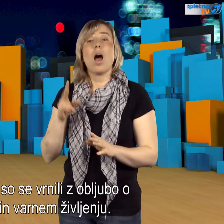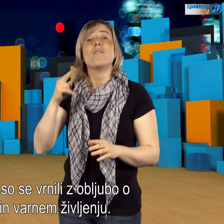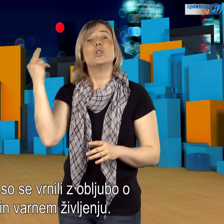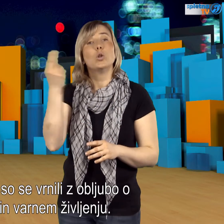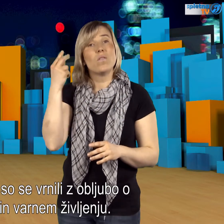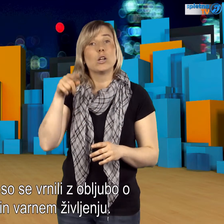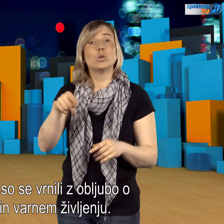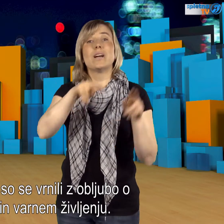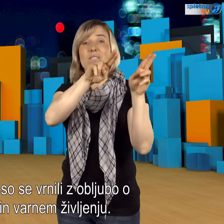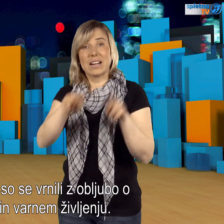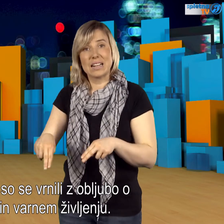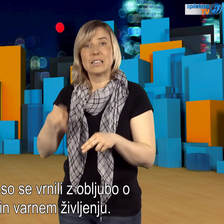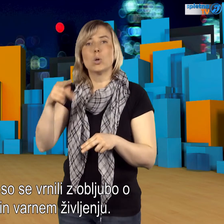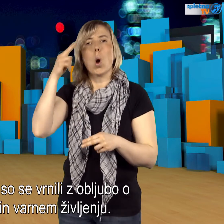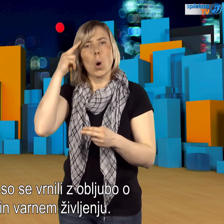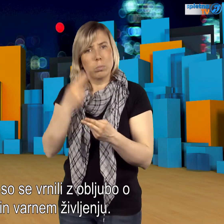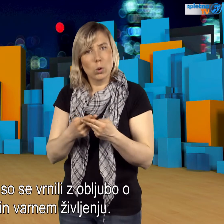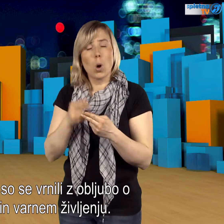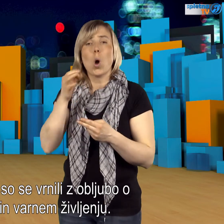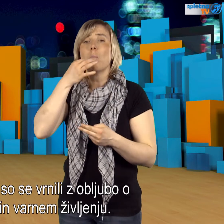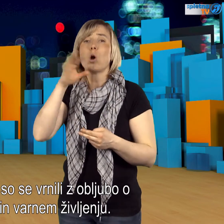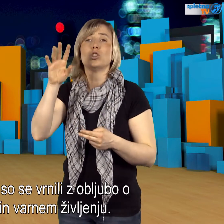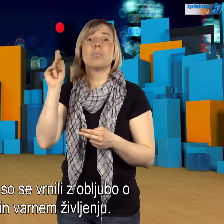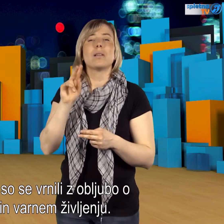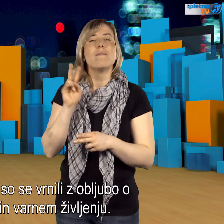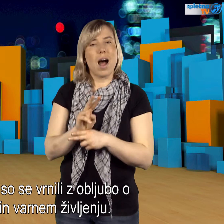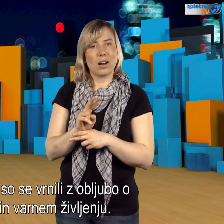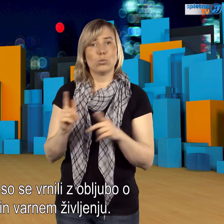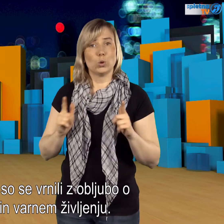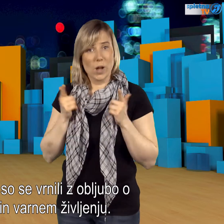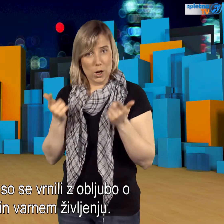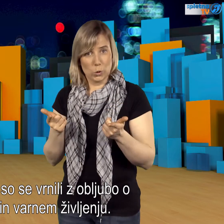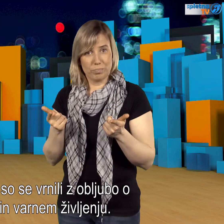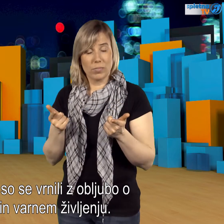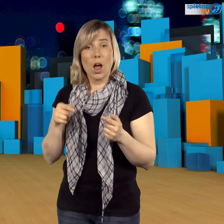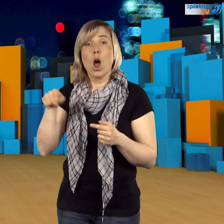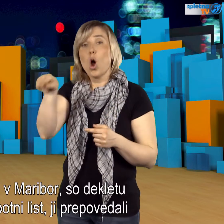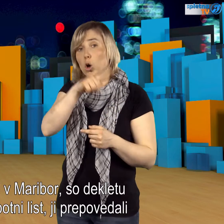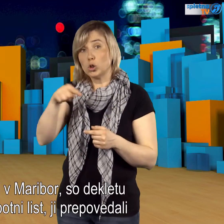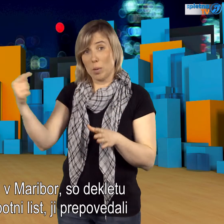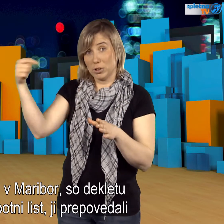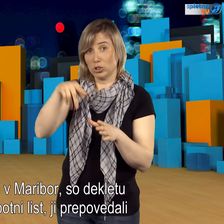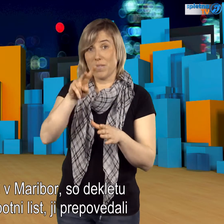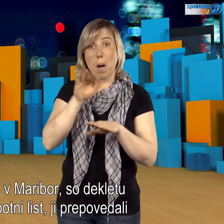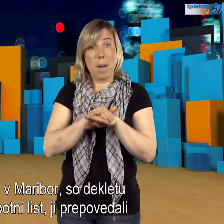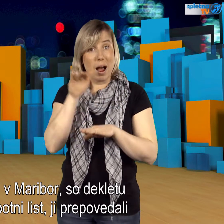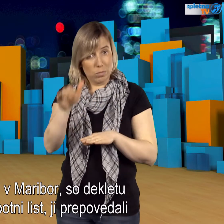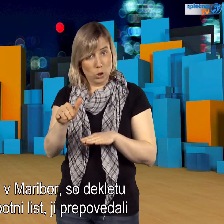V Slovenijo so se vrnili z obljubo o boljšem in varnem življenju. Ko so prišli v Maribor, so dekletu takoj